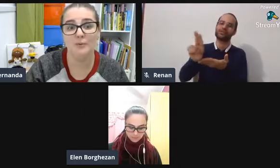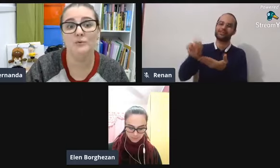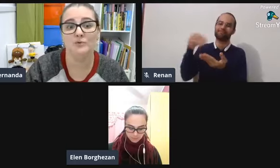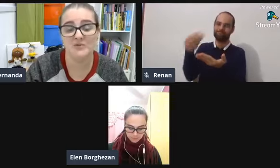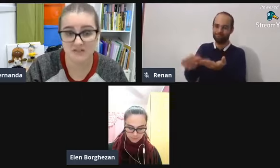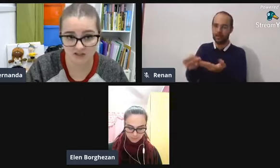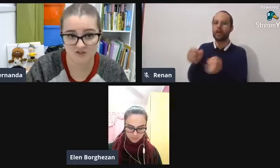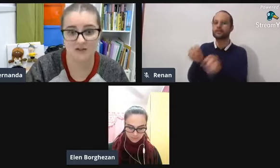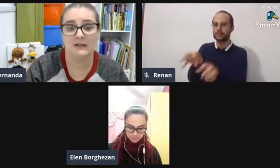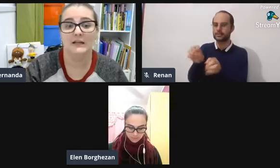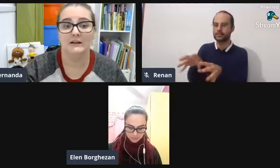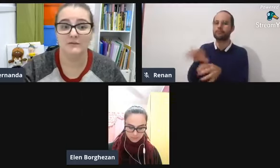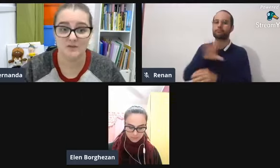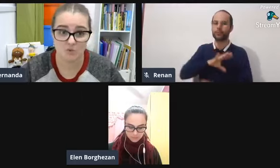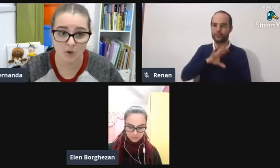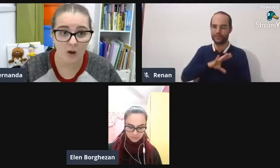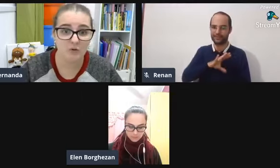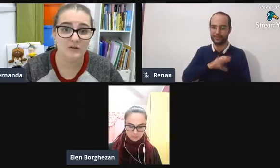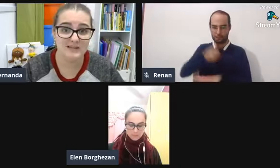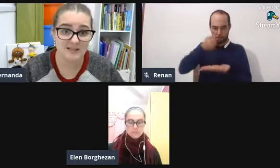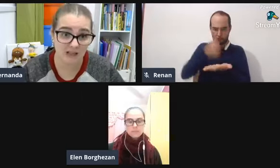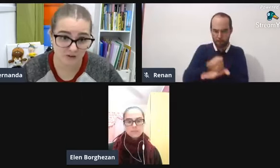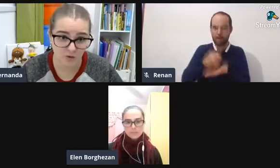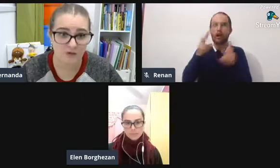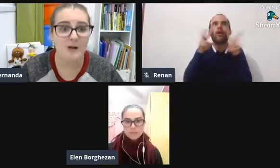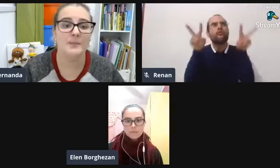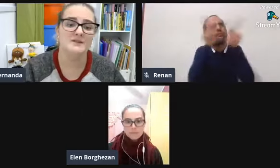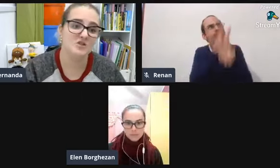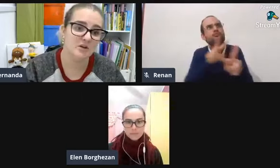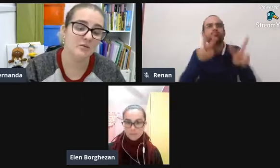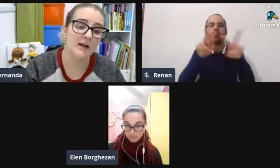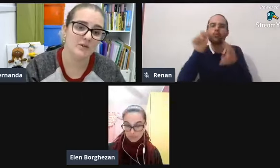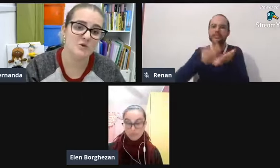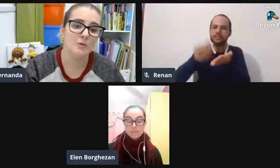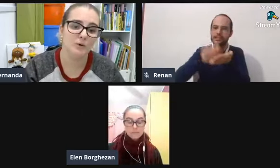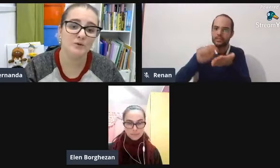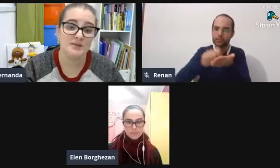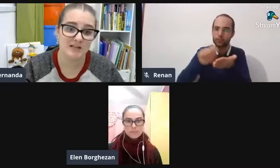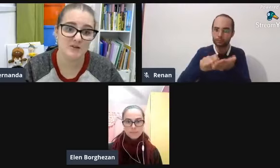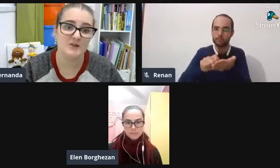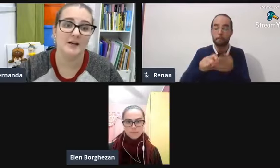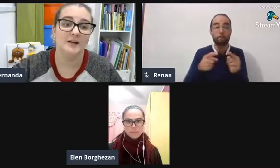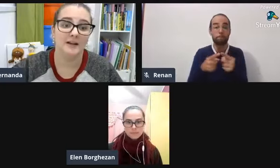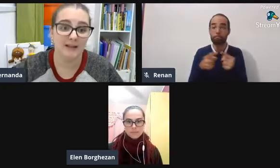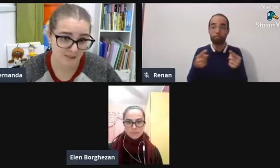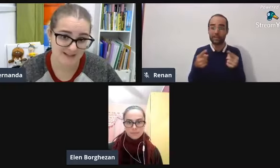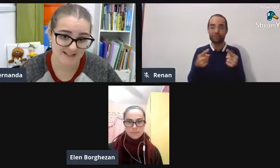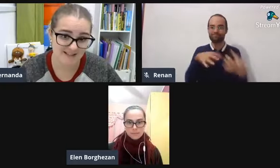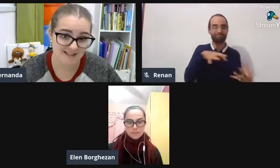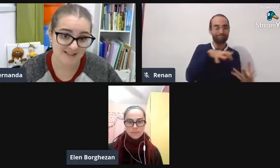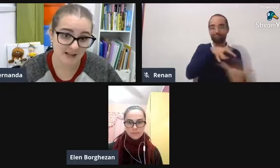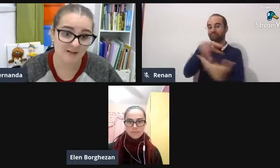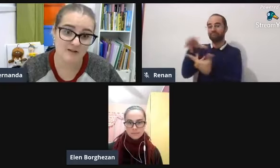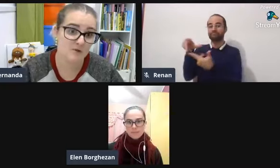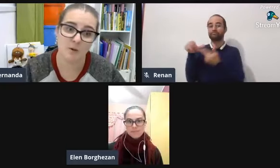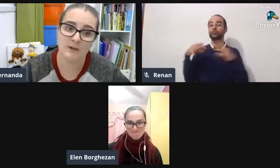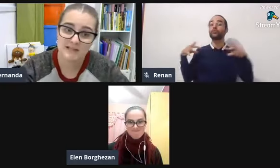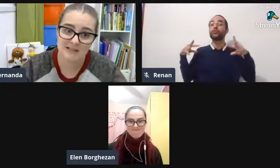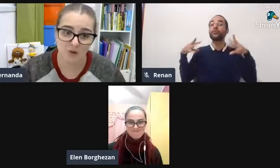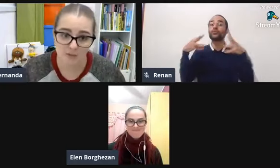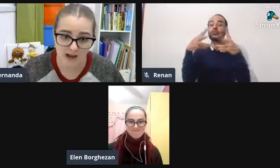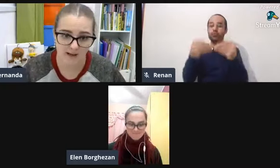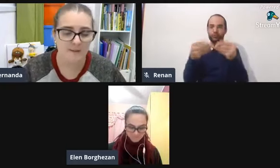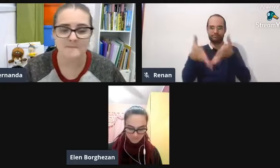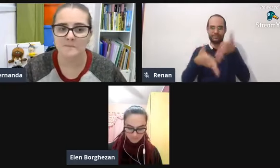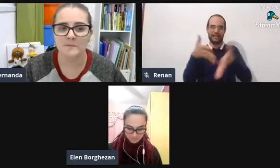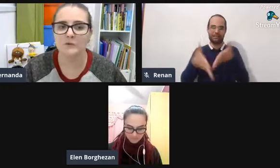garantir que o mundo seja visual, escrito, mas a gente não garante que o mundo seja em libras, né? Então, essa pessoa